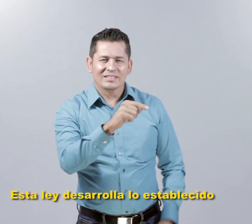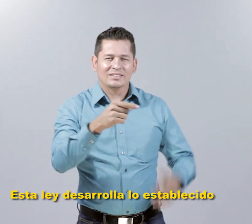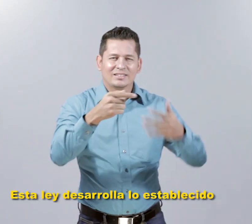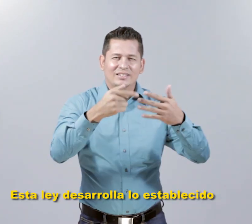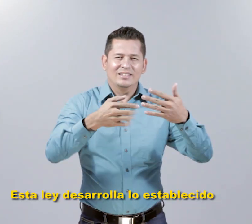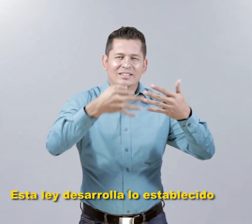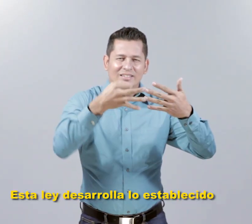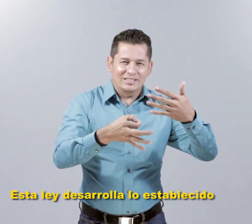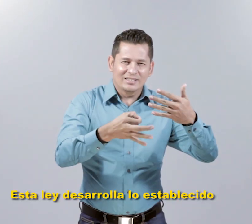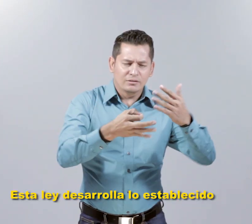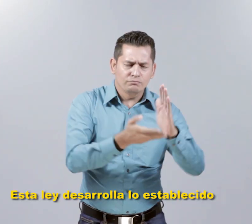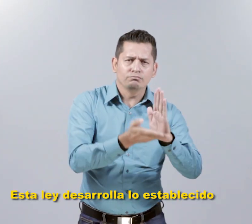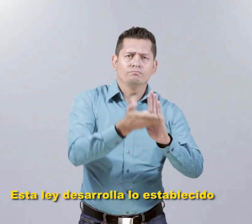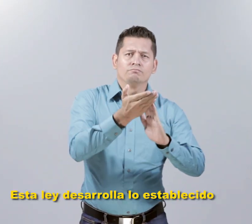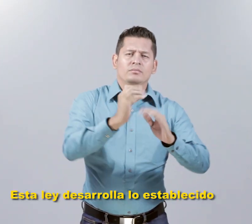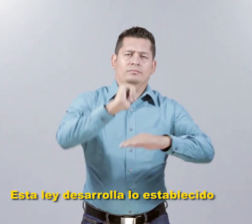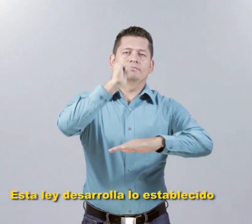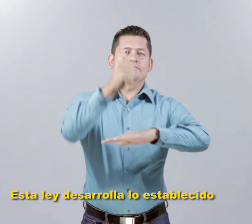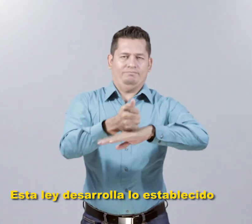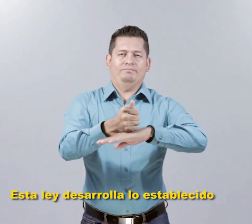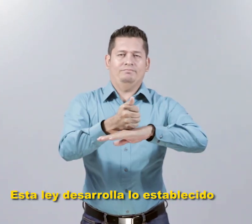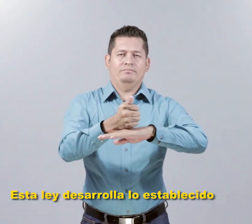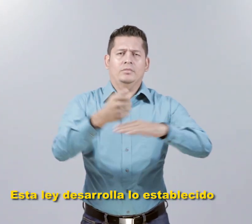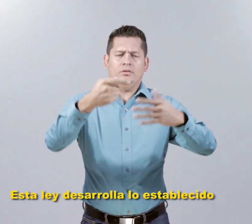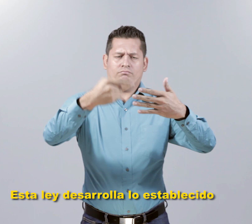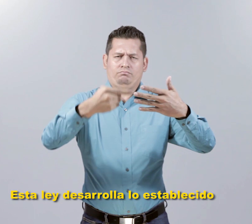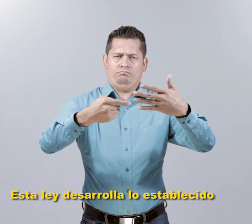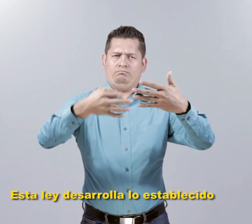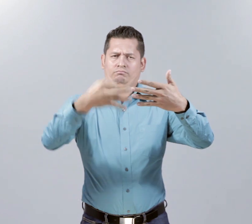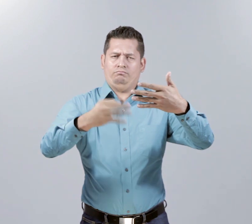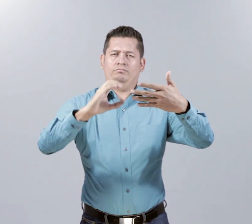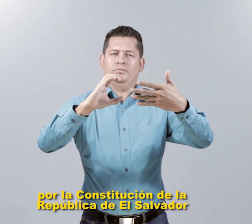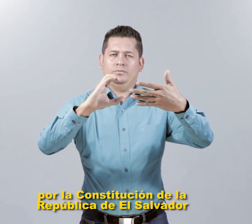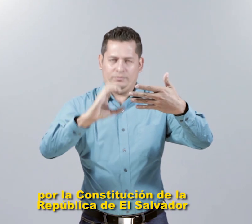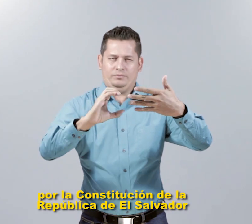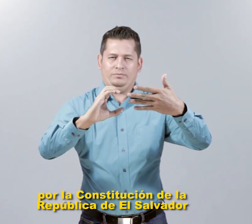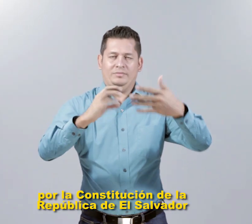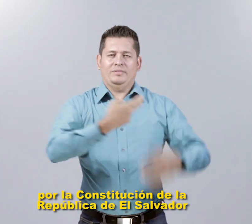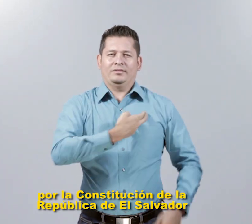Esta ley desarrolla lo establecido por la Constitución de la República de El Salvador,